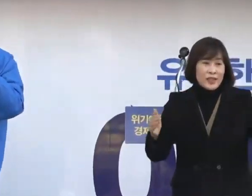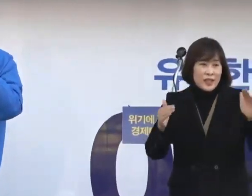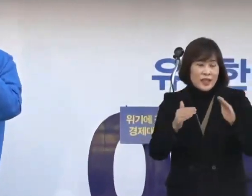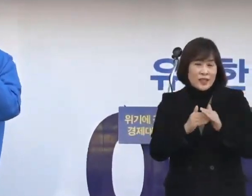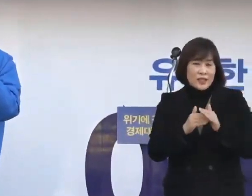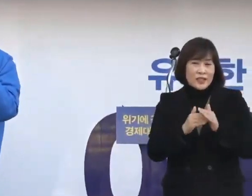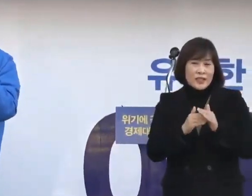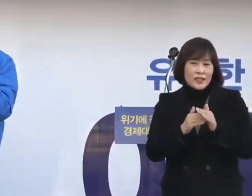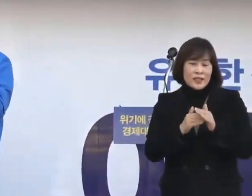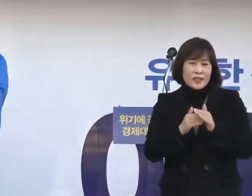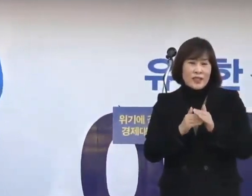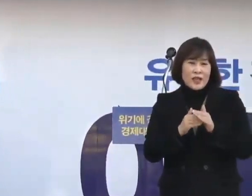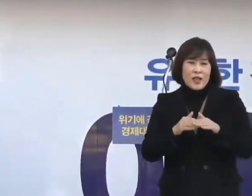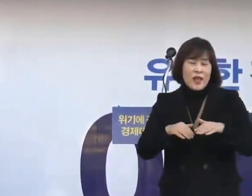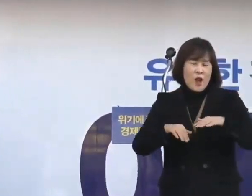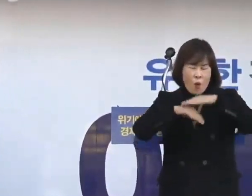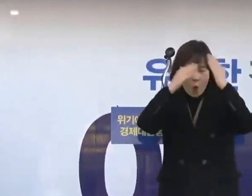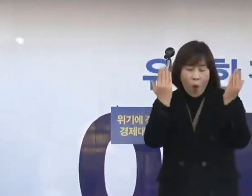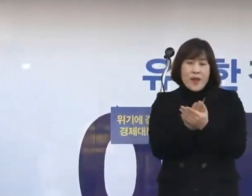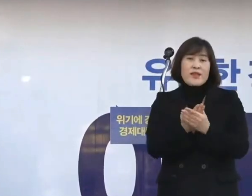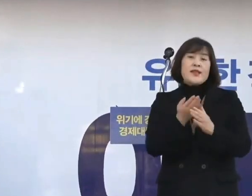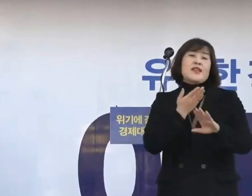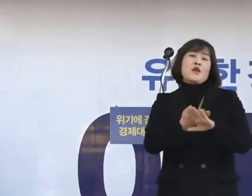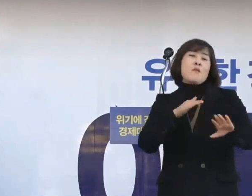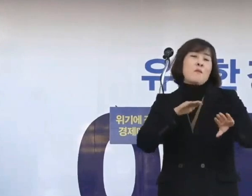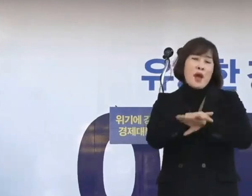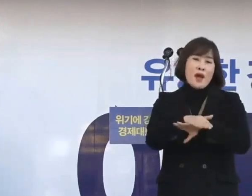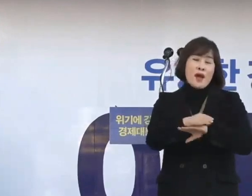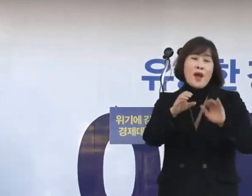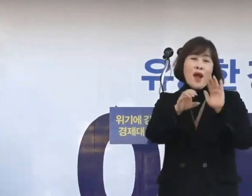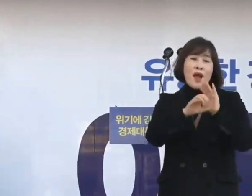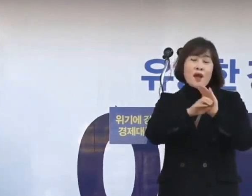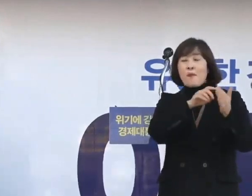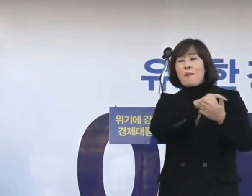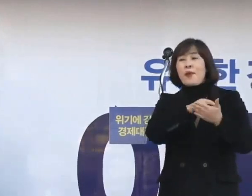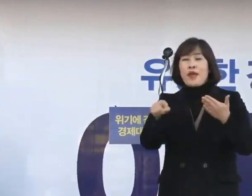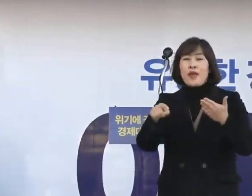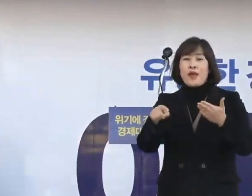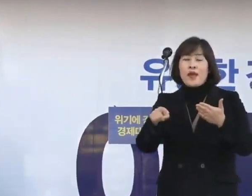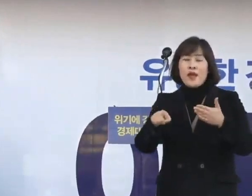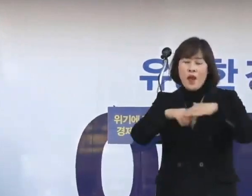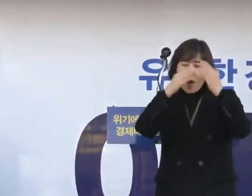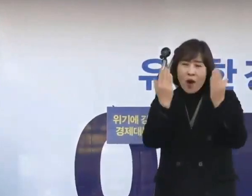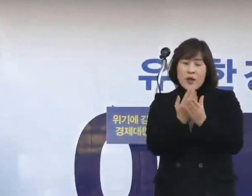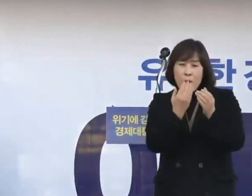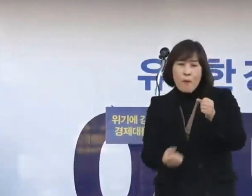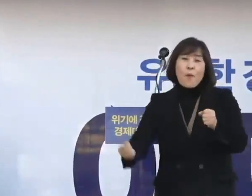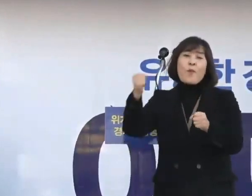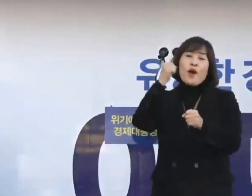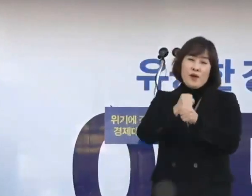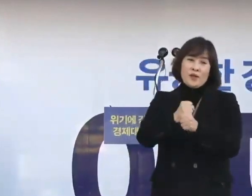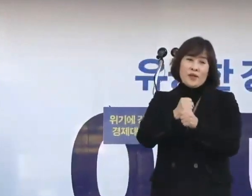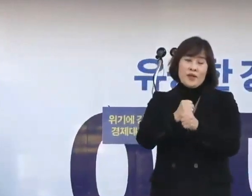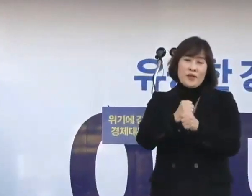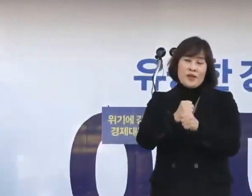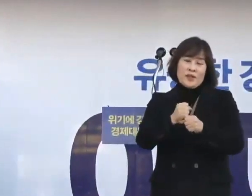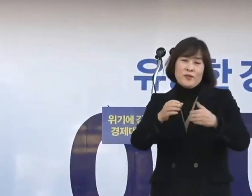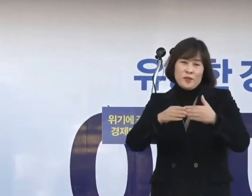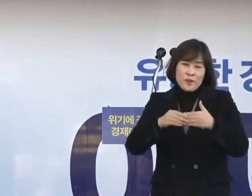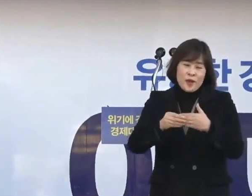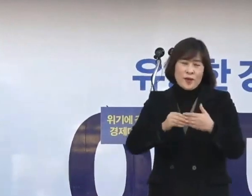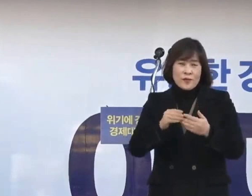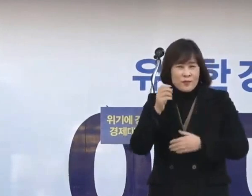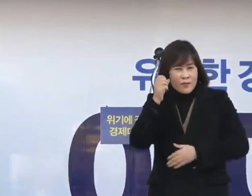지금까지는 완전히 다른 방식으로 코로나19 피해 다 복구시켜드리고